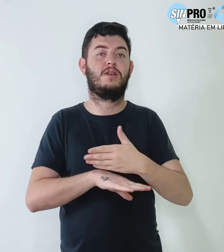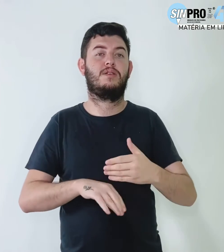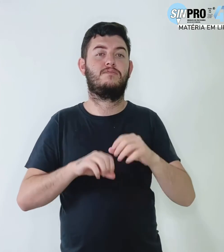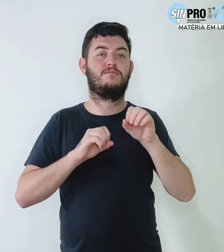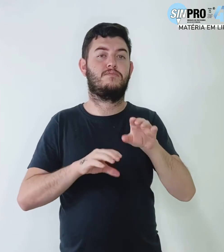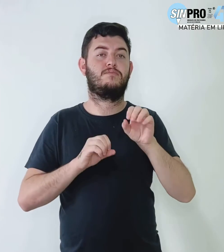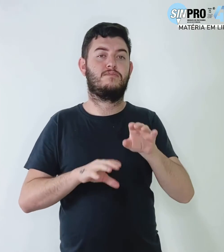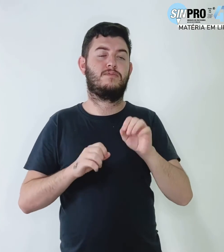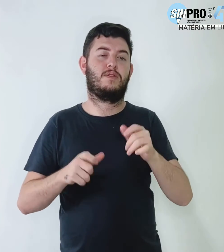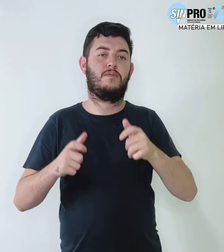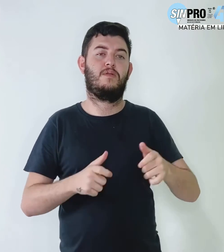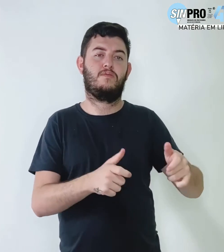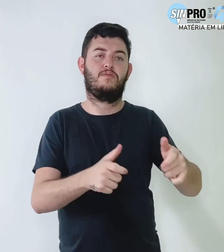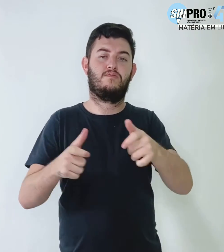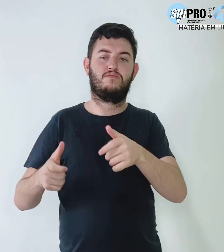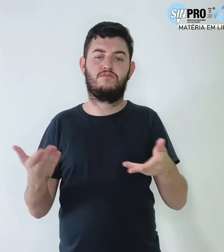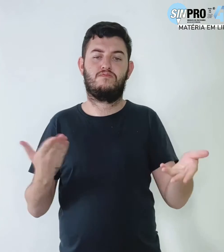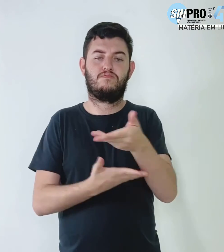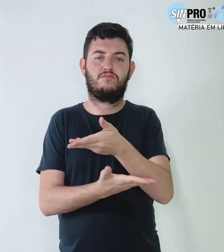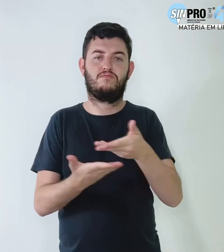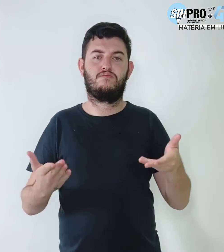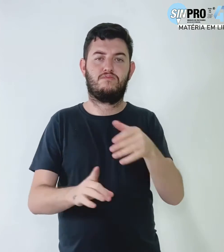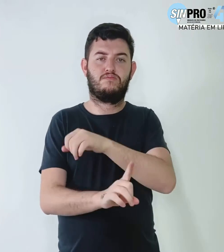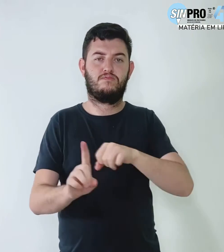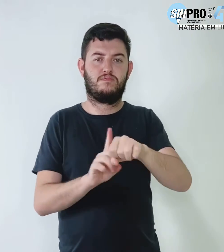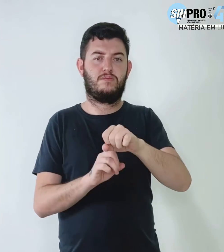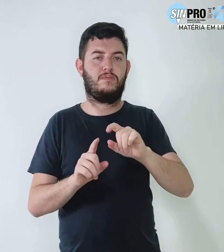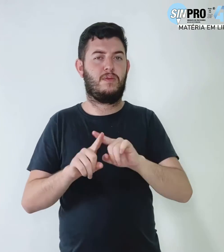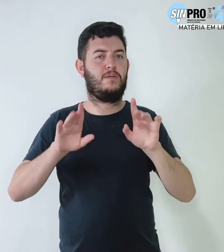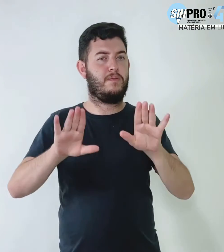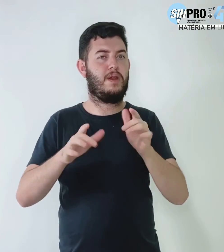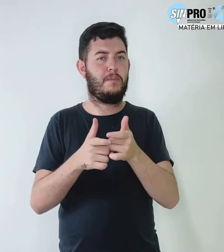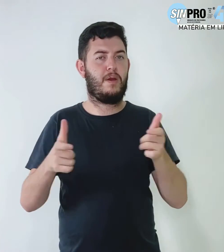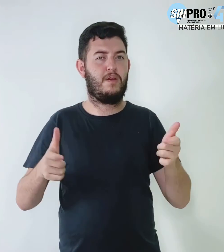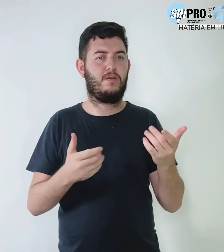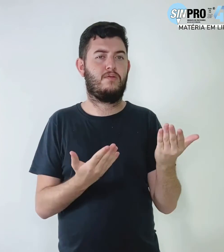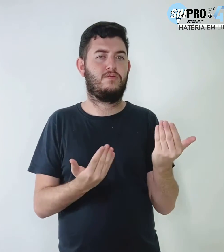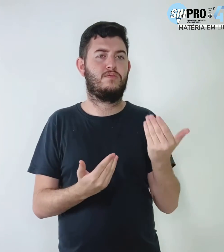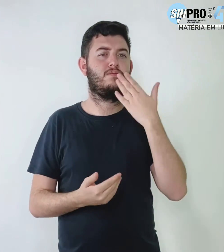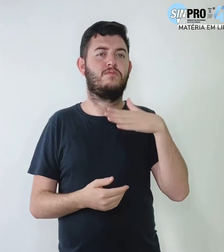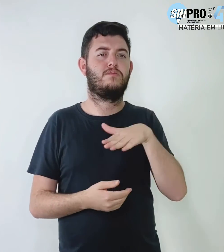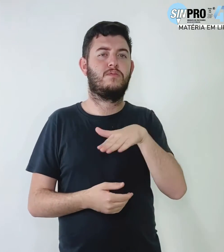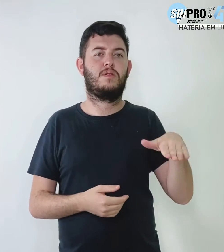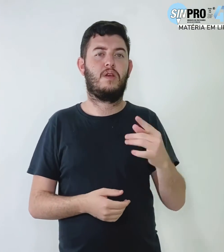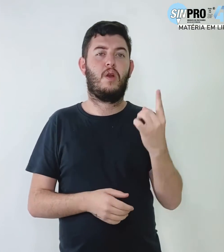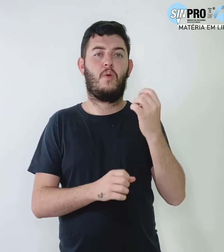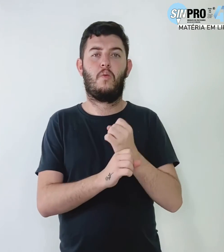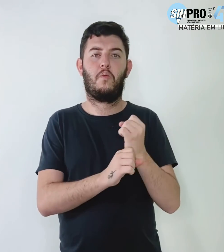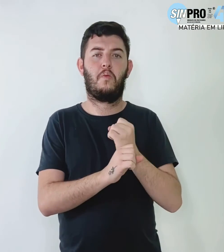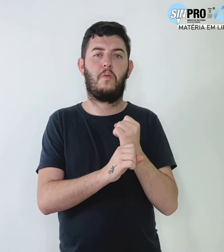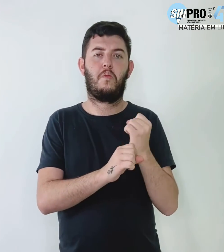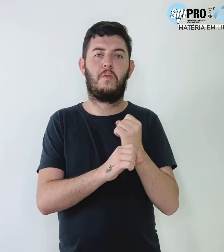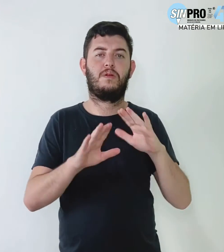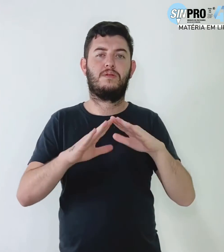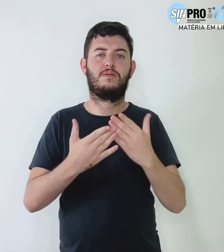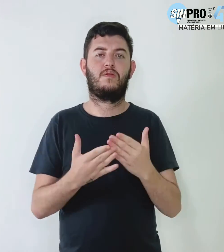educação, aos espaços de interação social. A maioria delas está há mais de um ano sem escolas